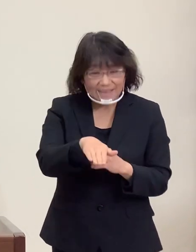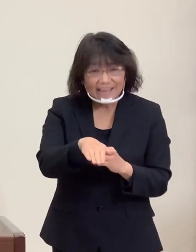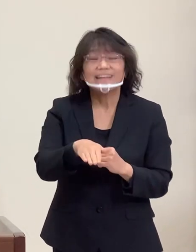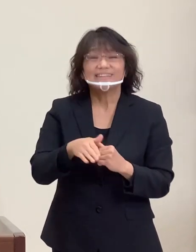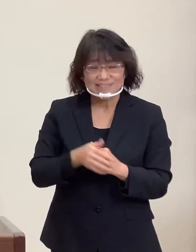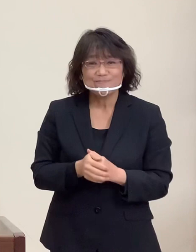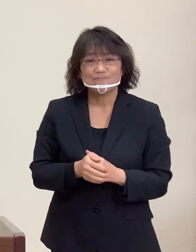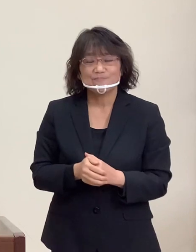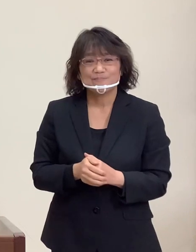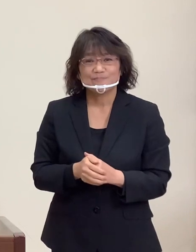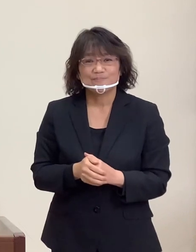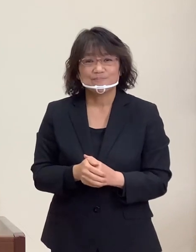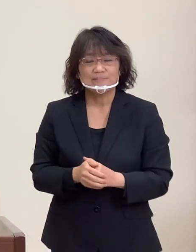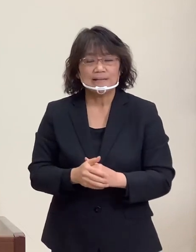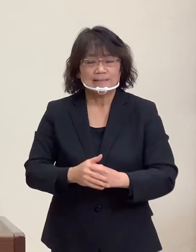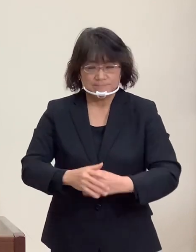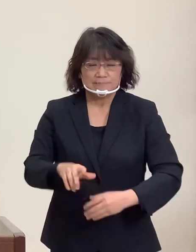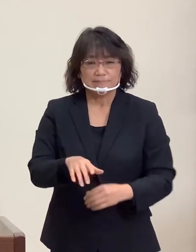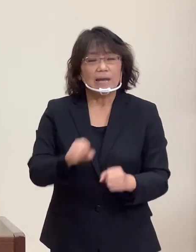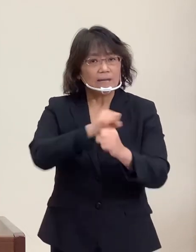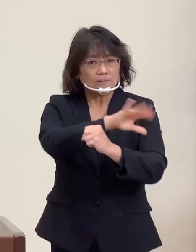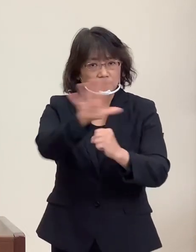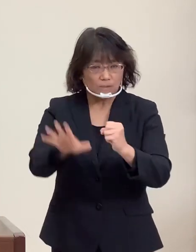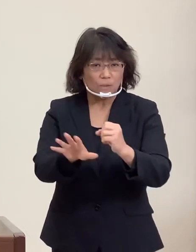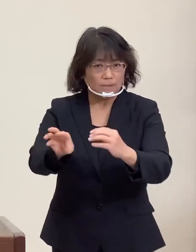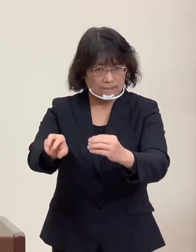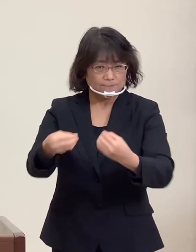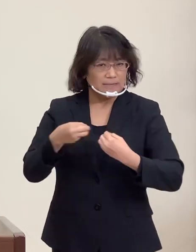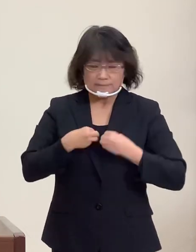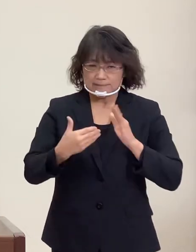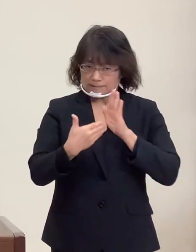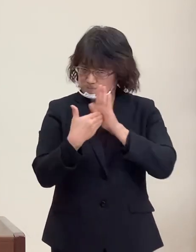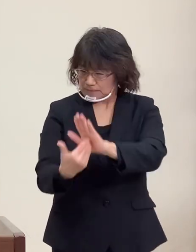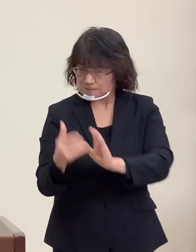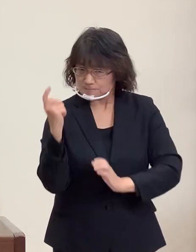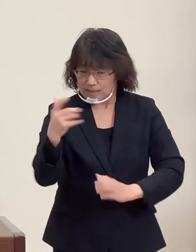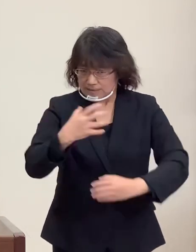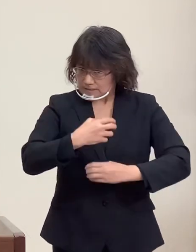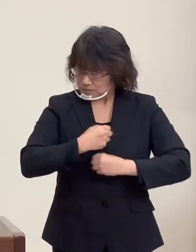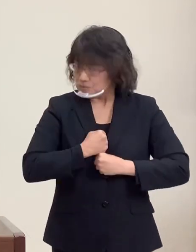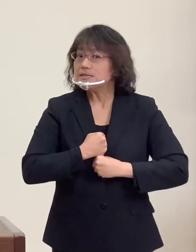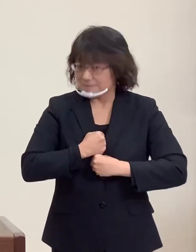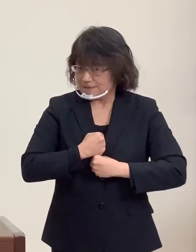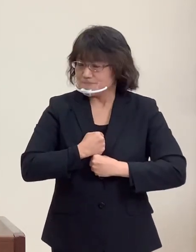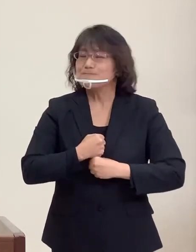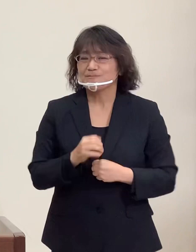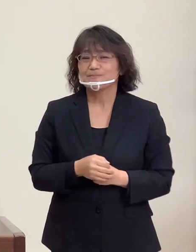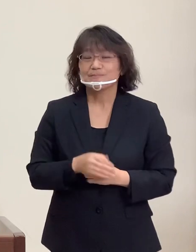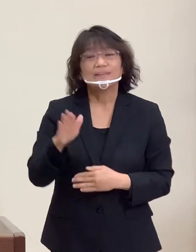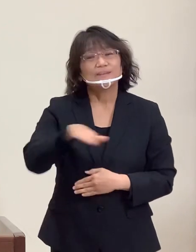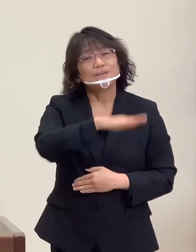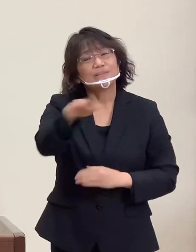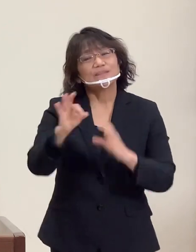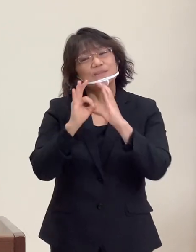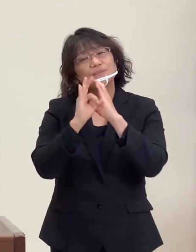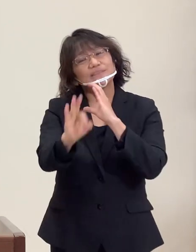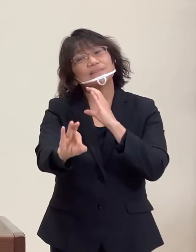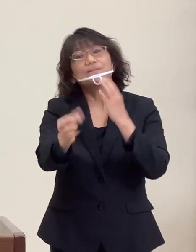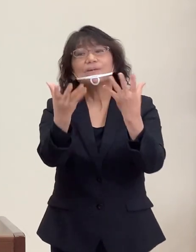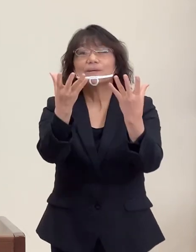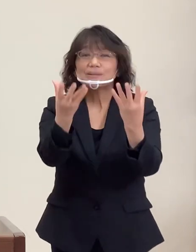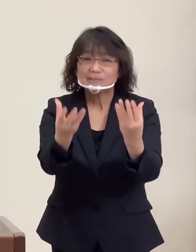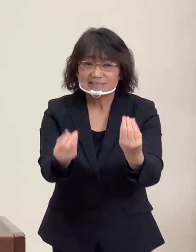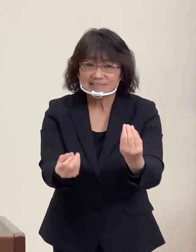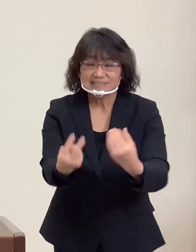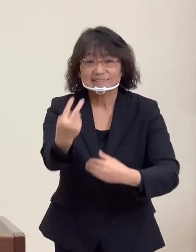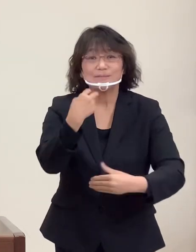対策緊張感を持ってですね臨んで頂きたくまたメディアの皆様にメッセージを送りました